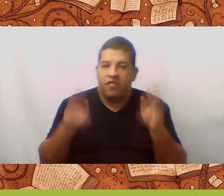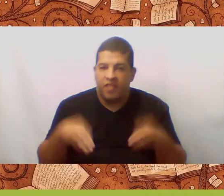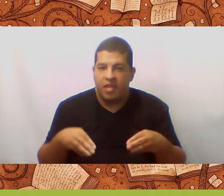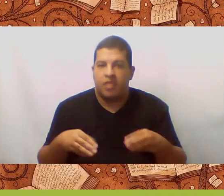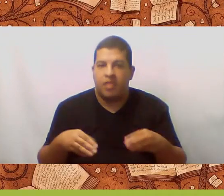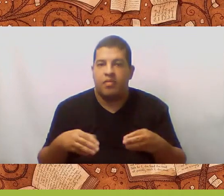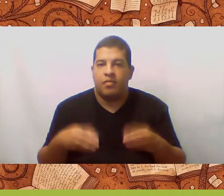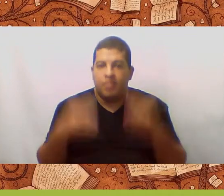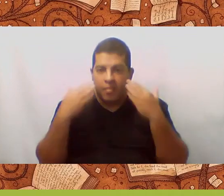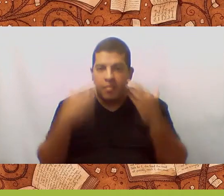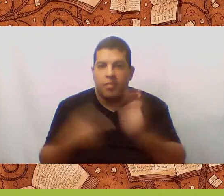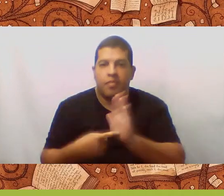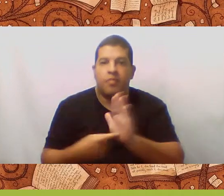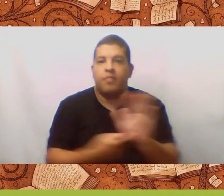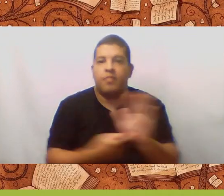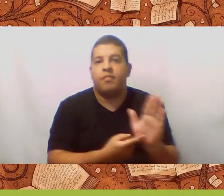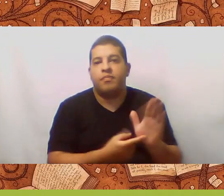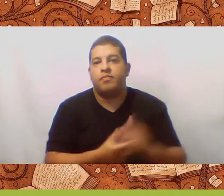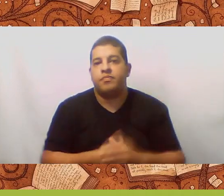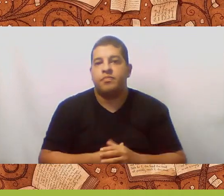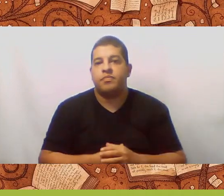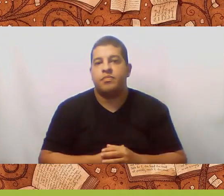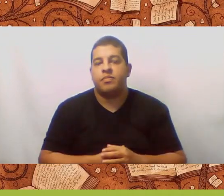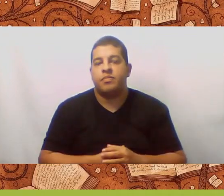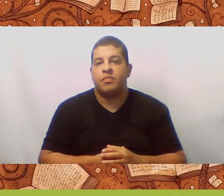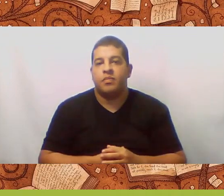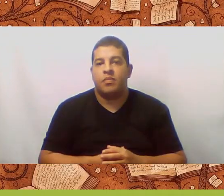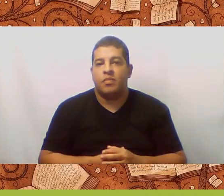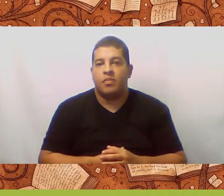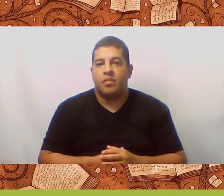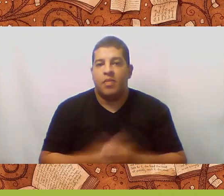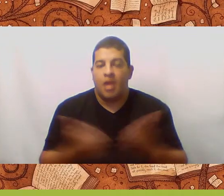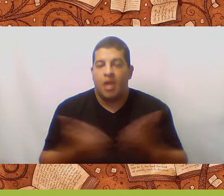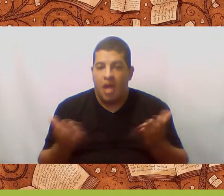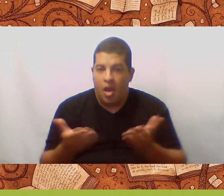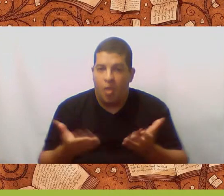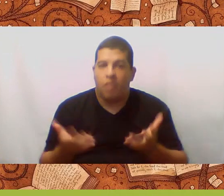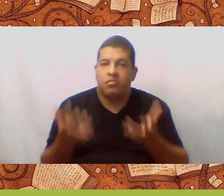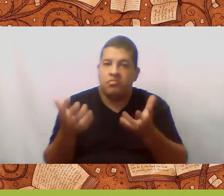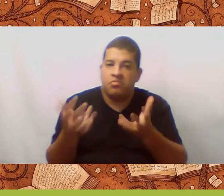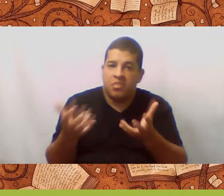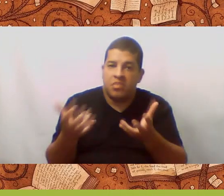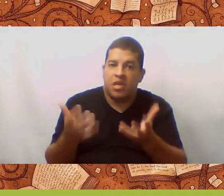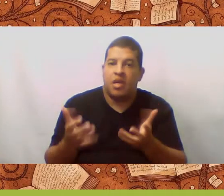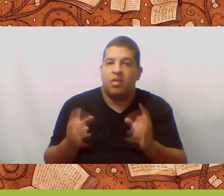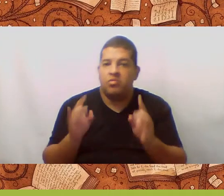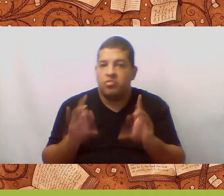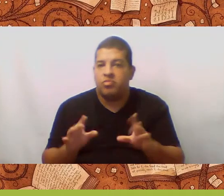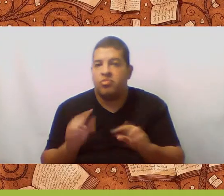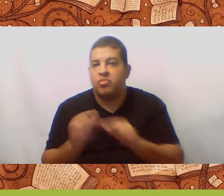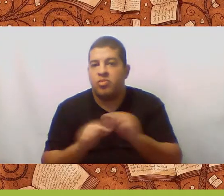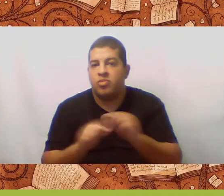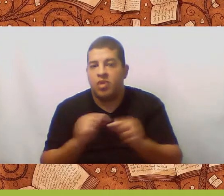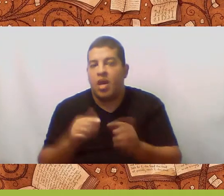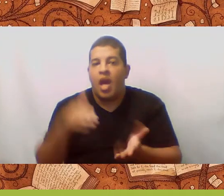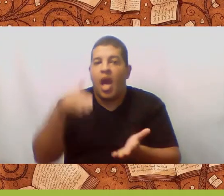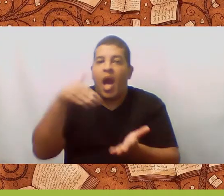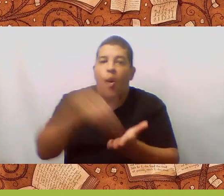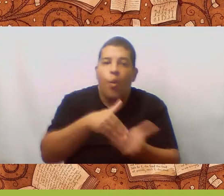meus cálculos aqui, né, eu queria simplesmente trazer para vocês a última